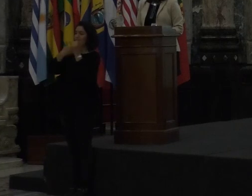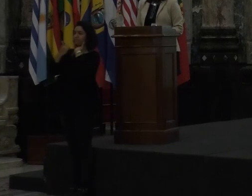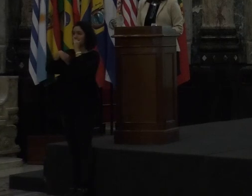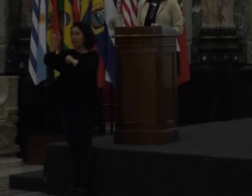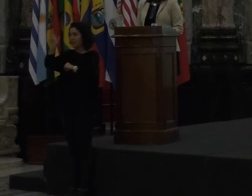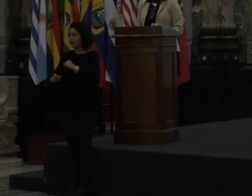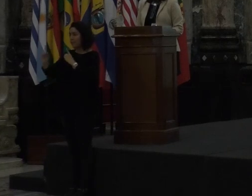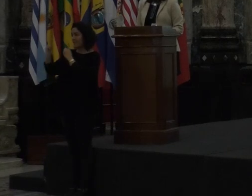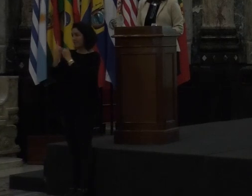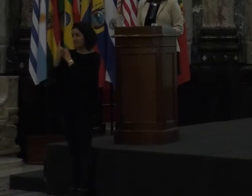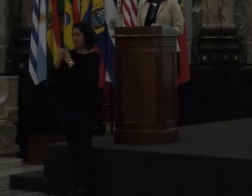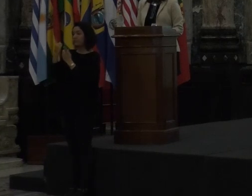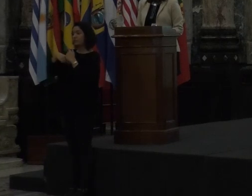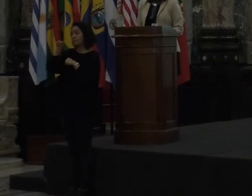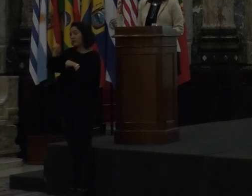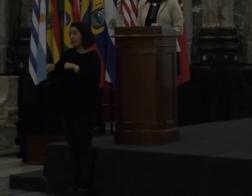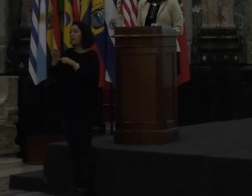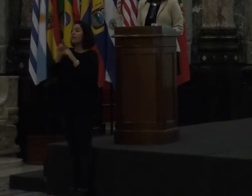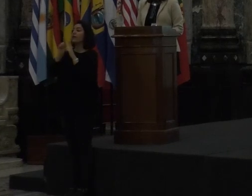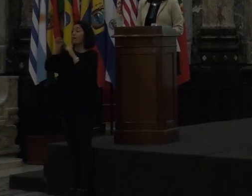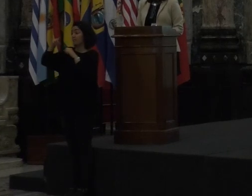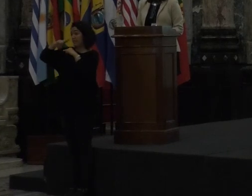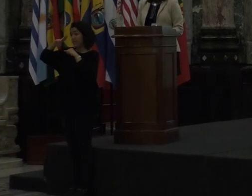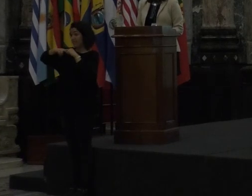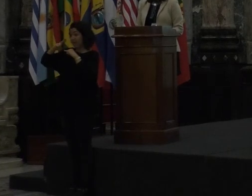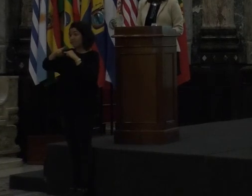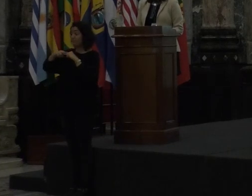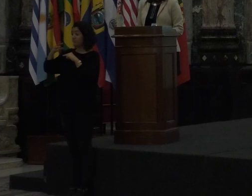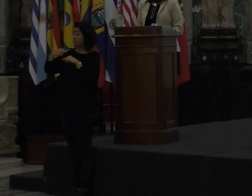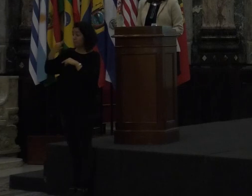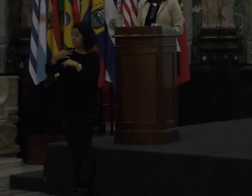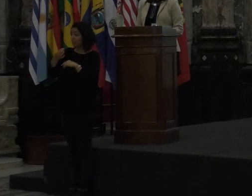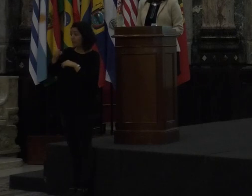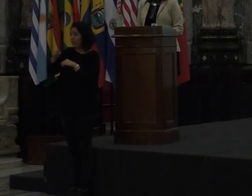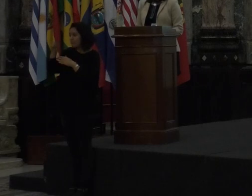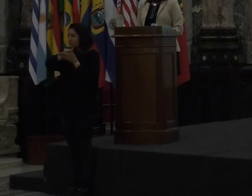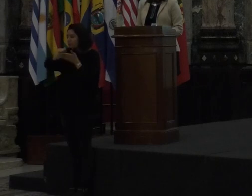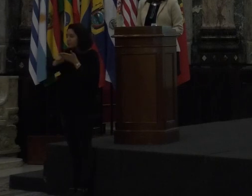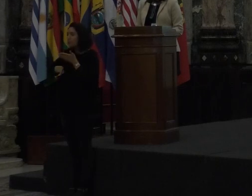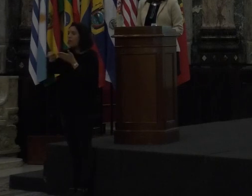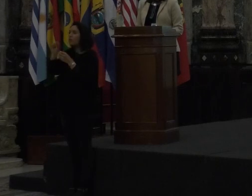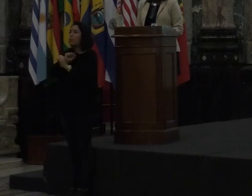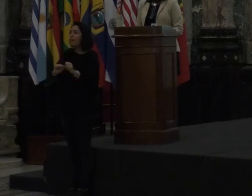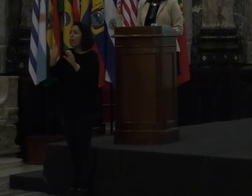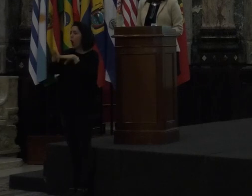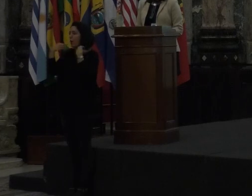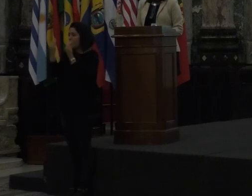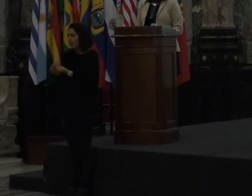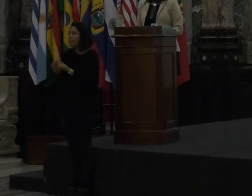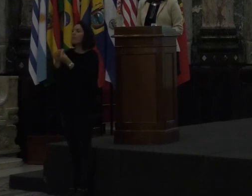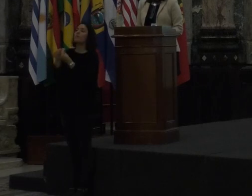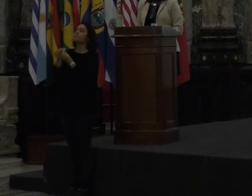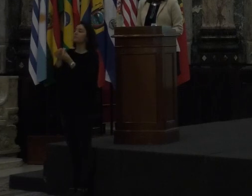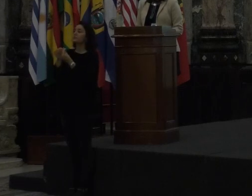personales. Contar con esta historia digital permitirá además acceder a una base de datos completa de las intervenciones realizadas en el marco